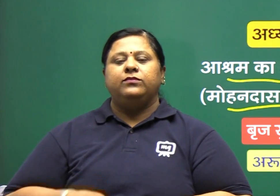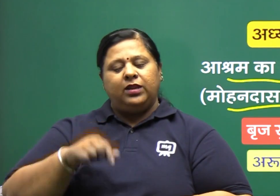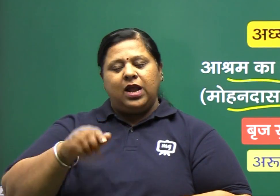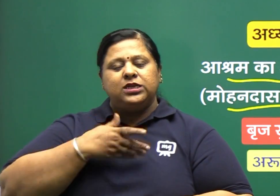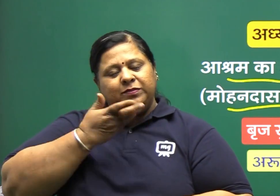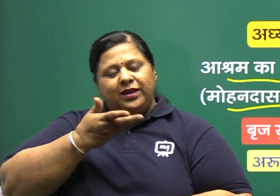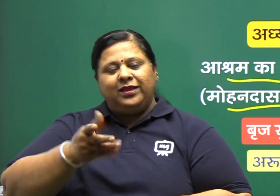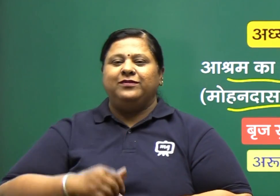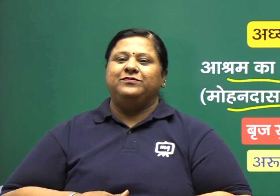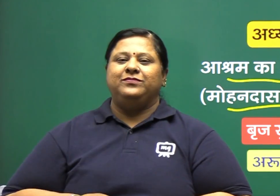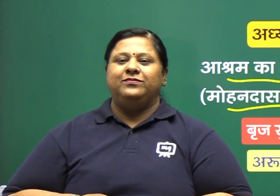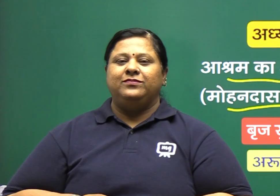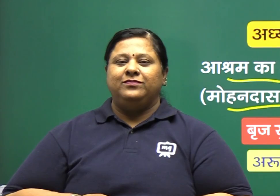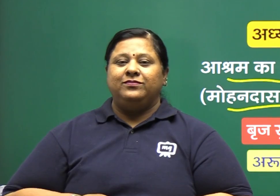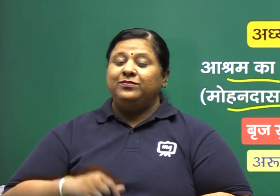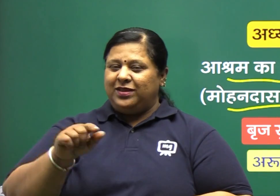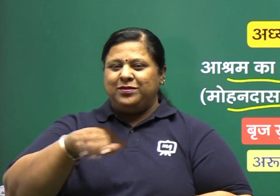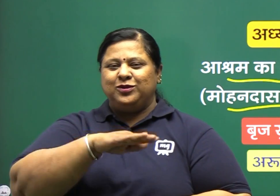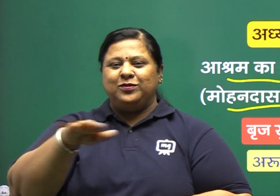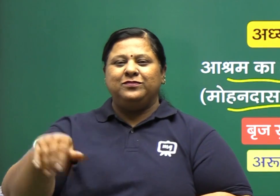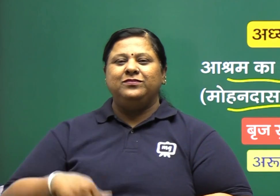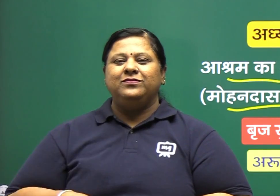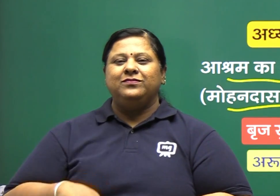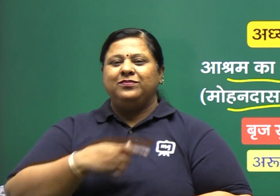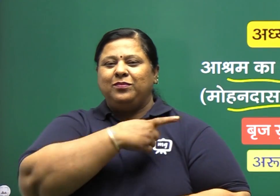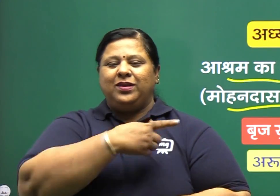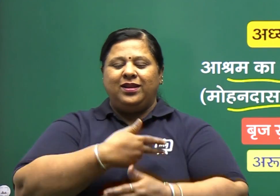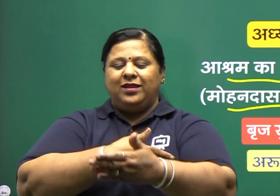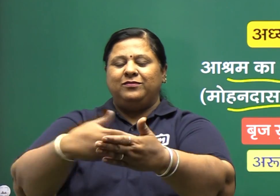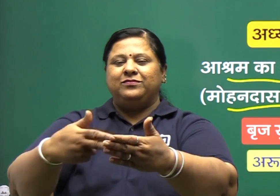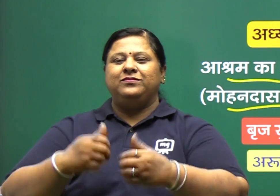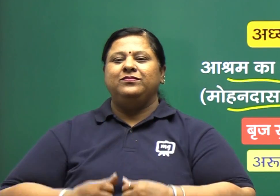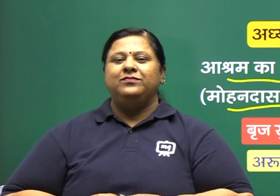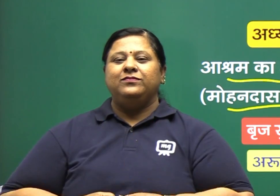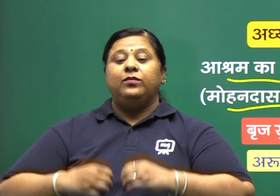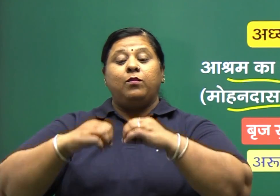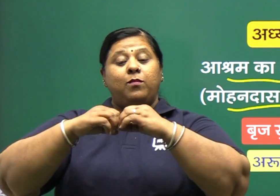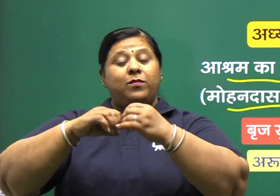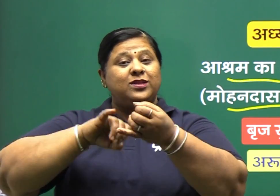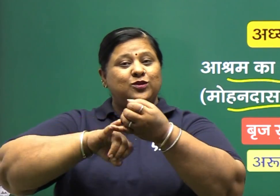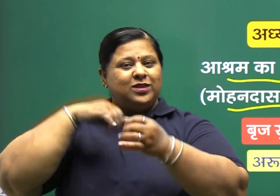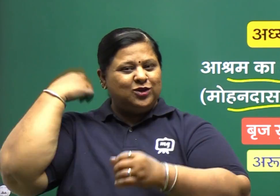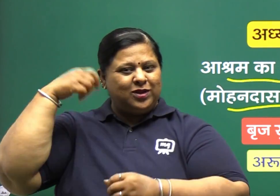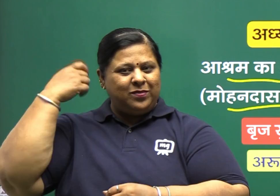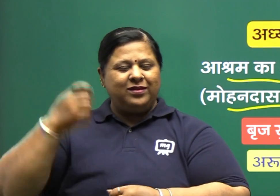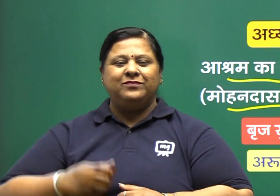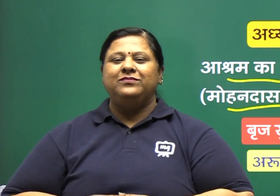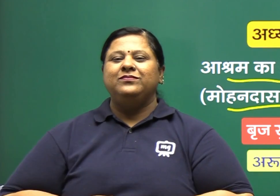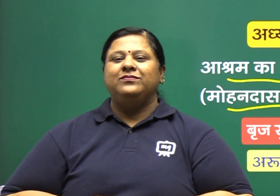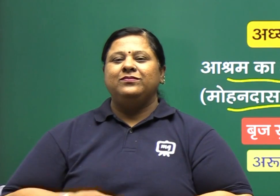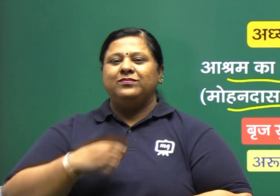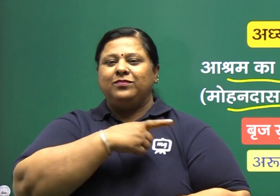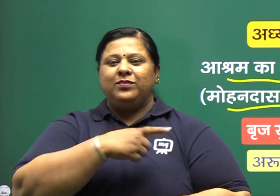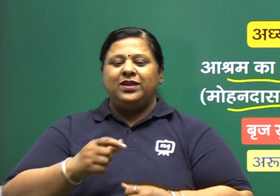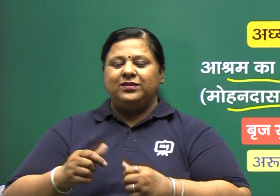आज पढ़ेंगे। प्यारे बच्चों, मेरा नाम ब्रज सुंदर शर्मा और